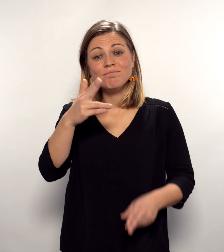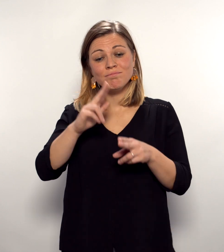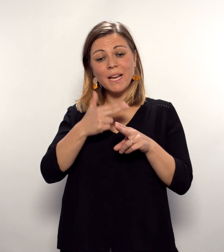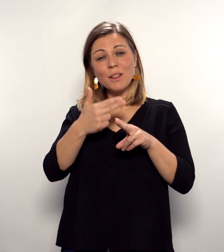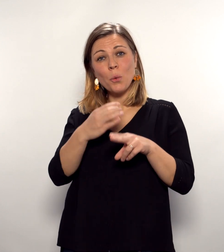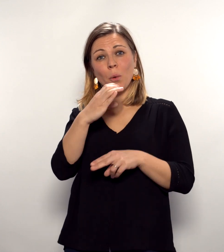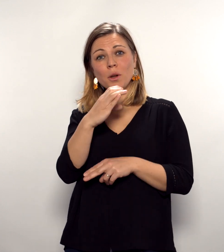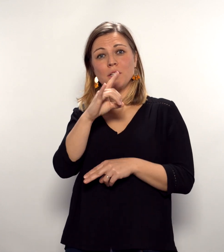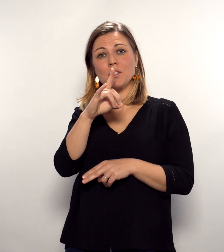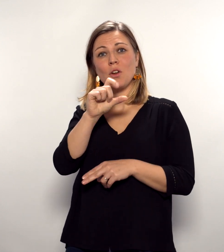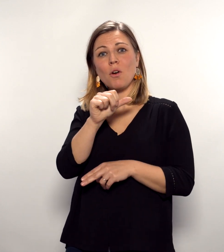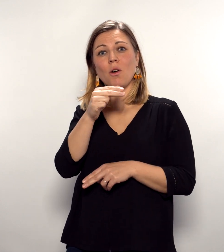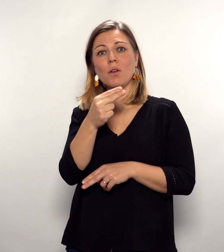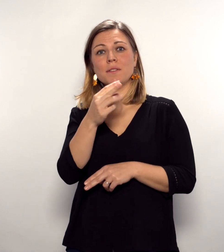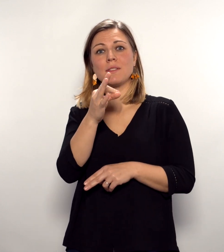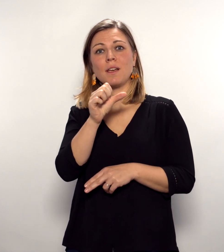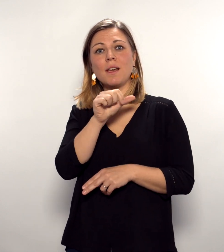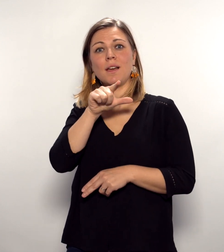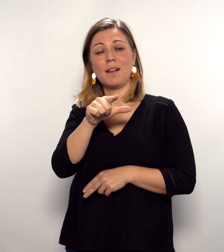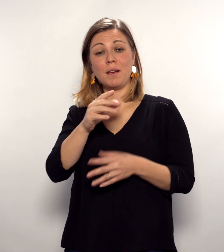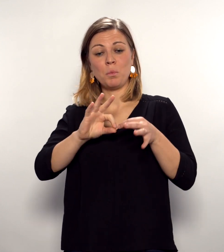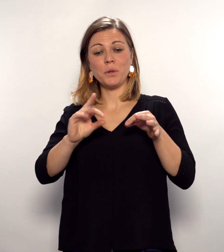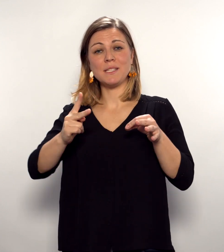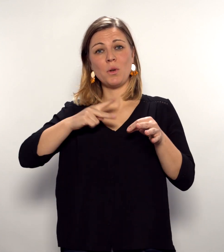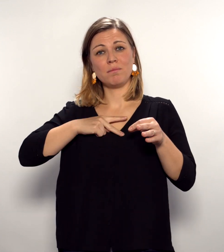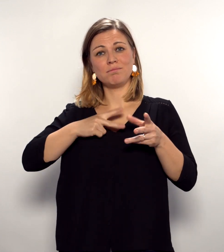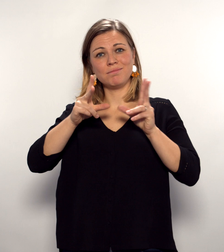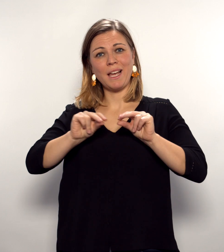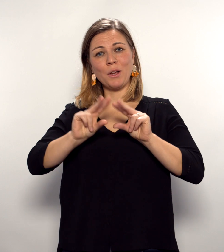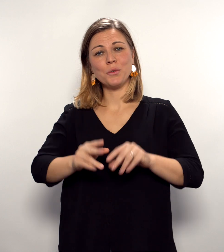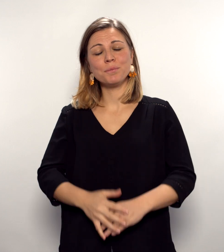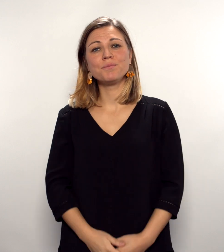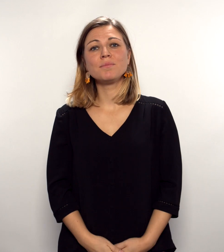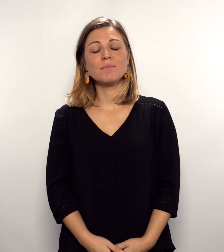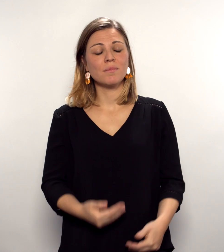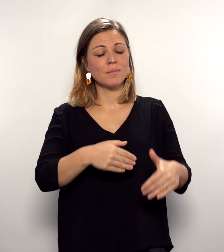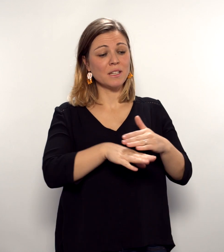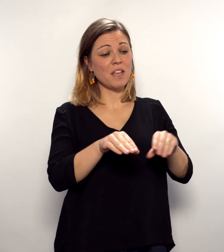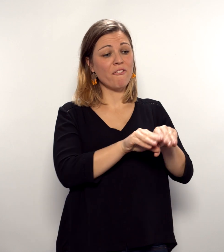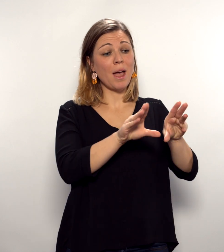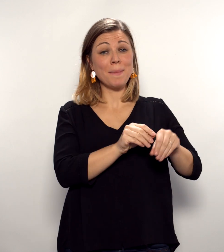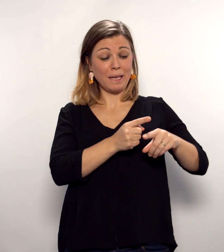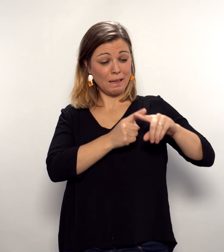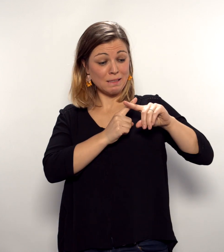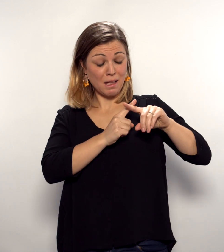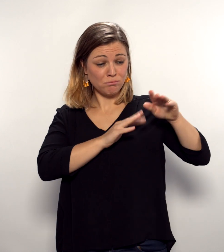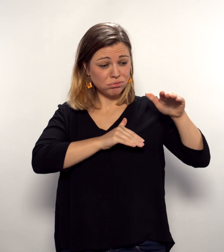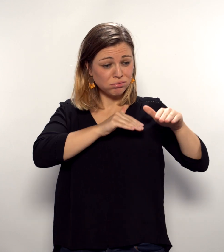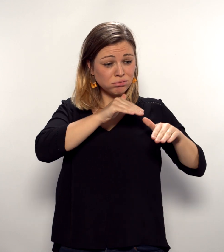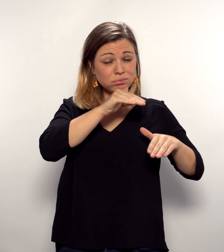Bonjour, je m'appelle Chantal Labelle et je vais vous raconter mon histoire. J'ai grandi dans une famille